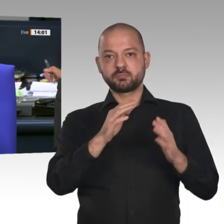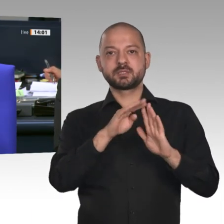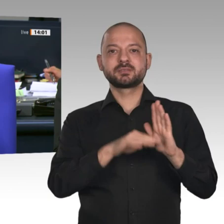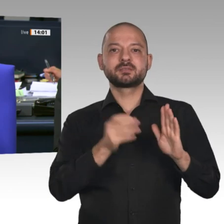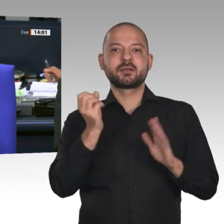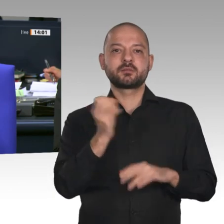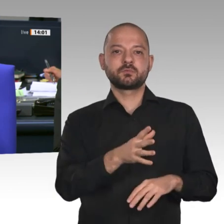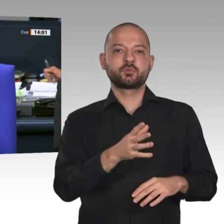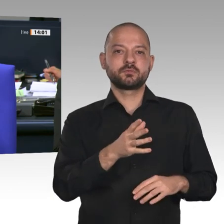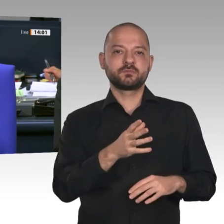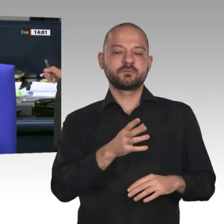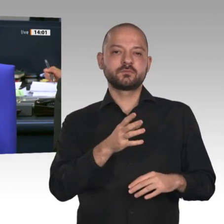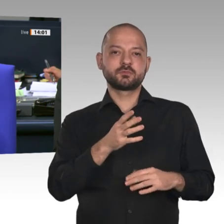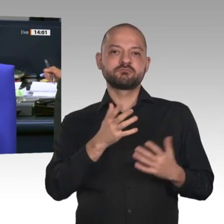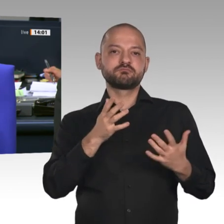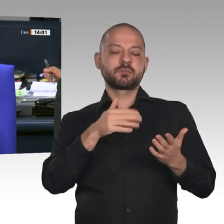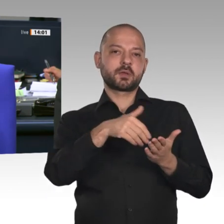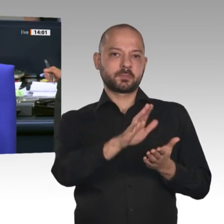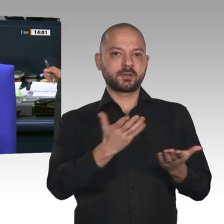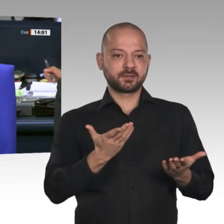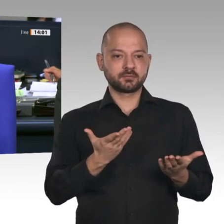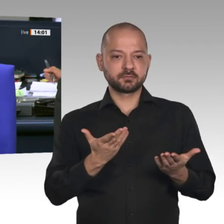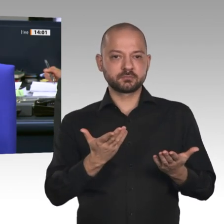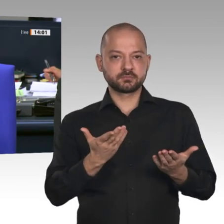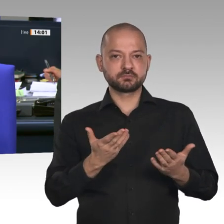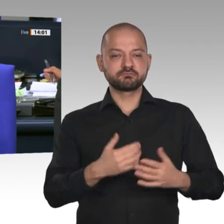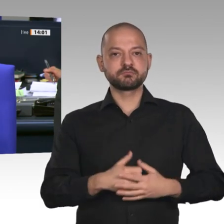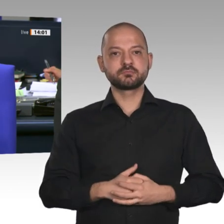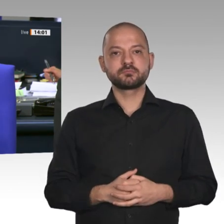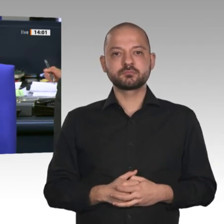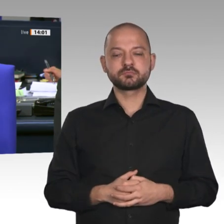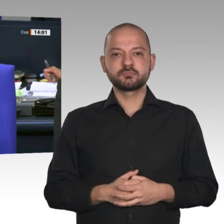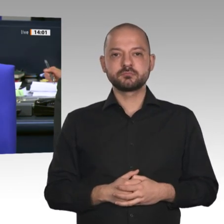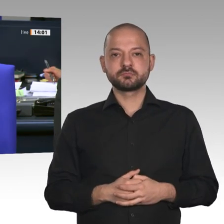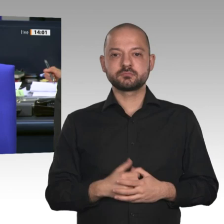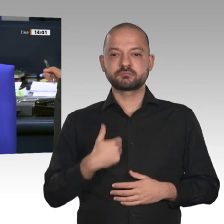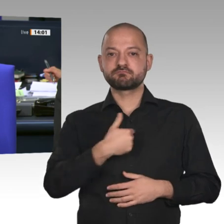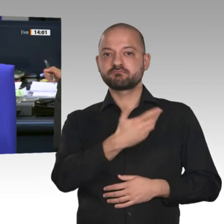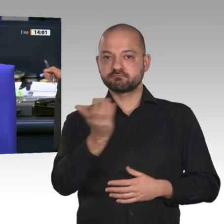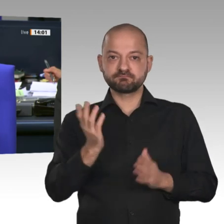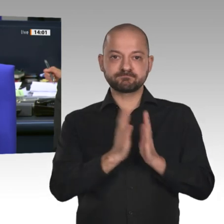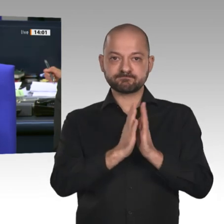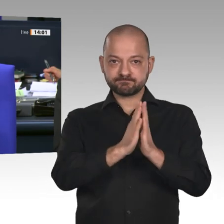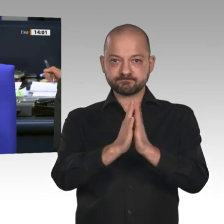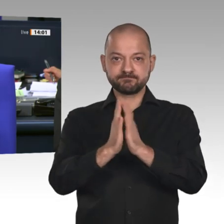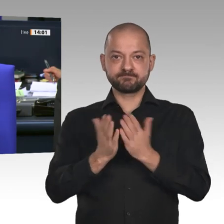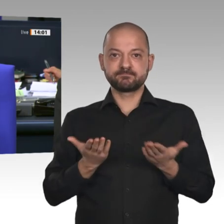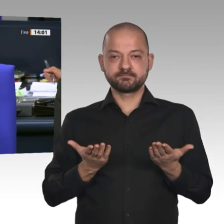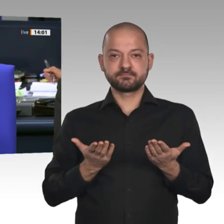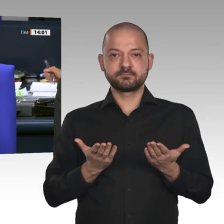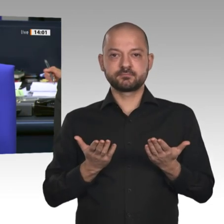16.542 den Gesetzentwurf der Fraktion Bündnis 90 Die Grünen auf Drucksache